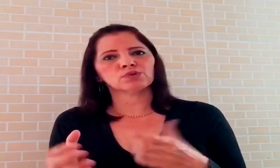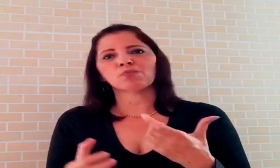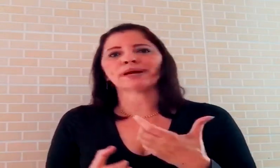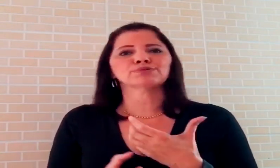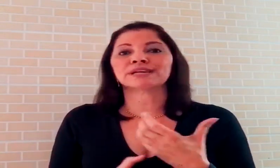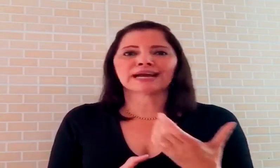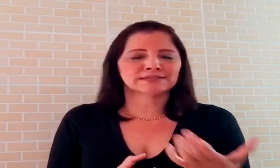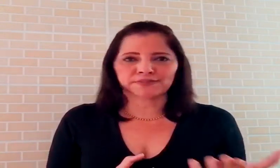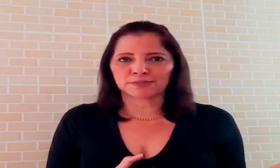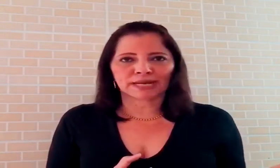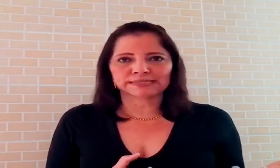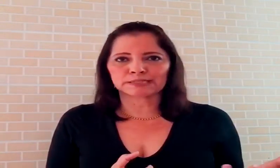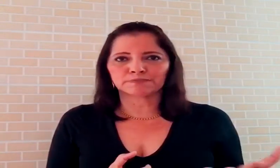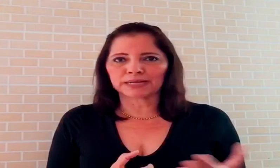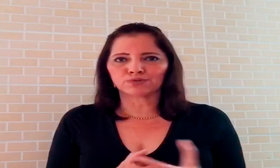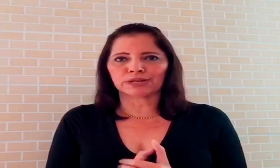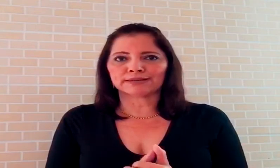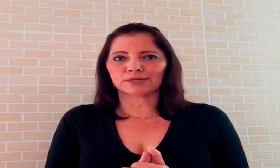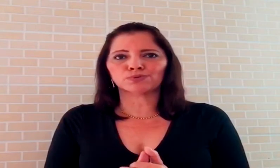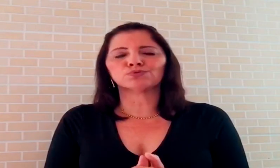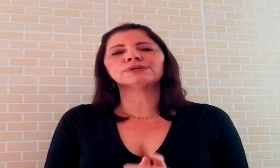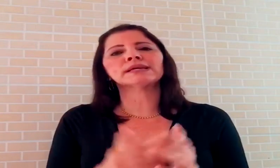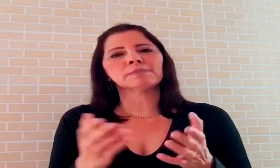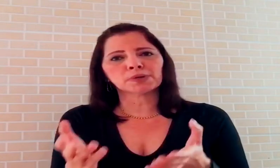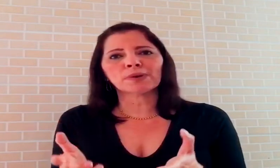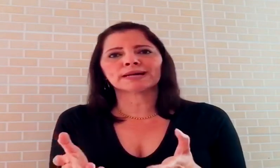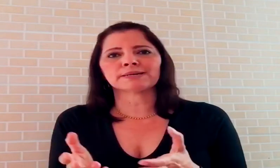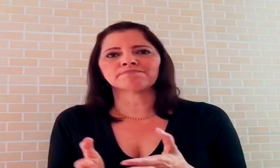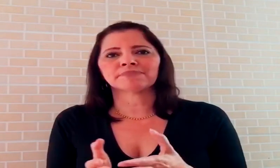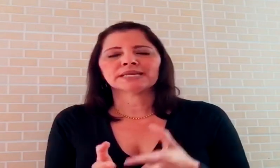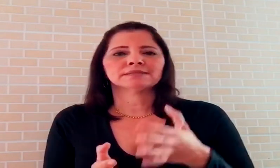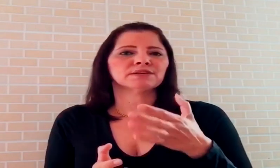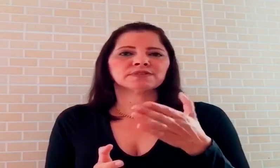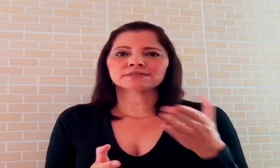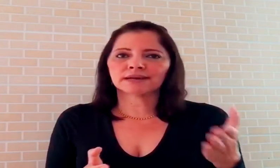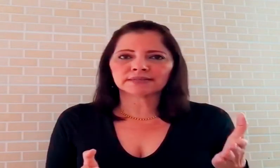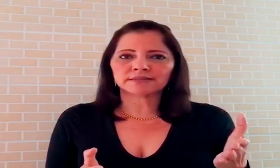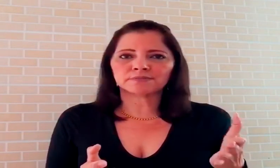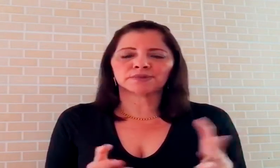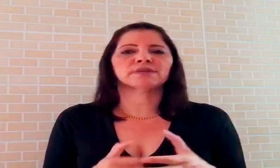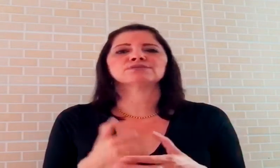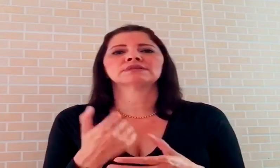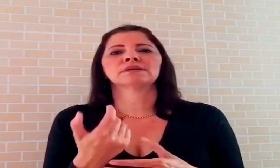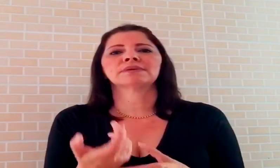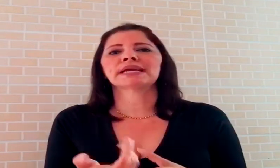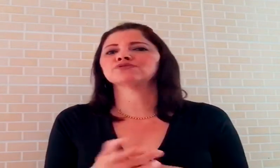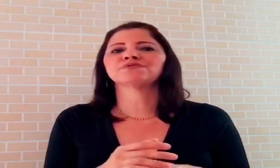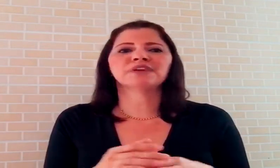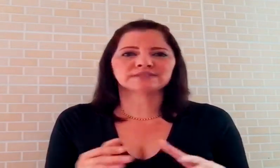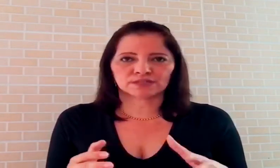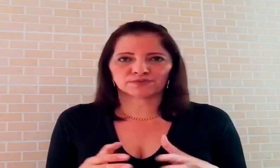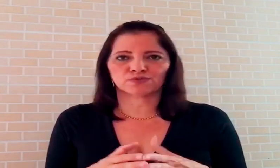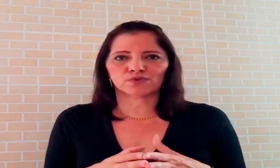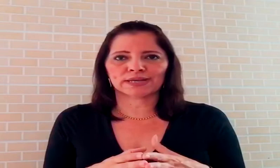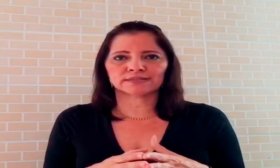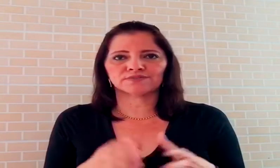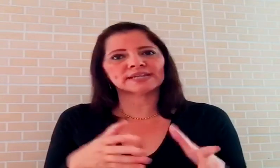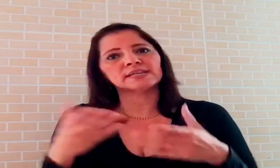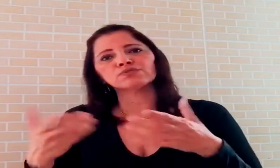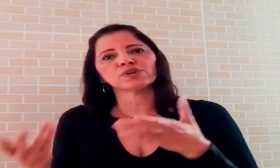ocupado cada vez mais espaço na agricultura e na pecuária. São versáteis, podendo desempenhar diversas funções, variando de acordo